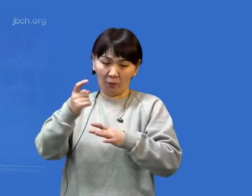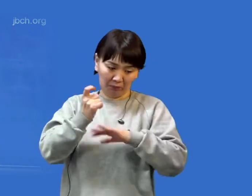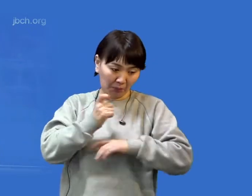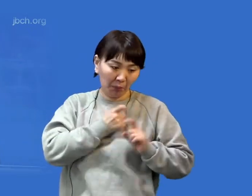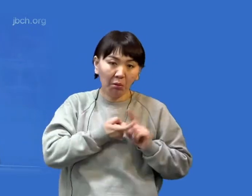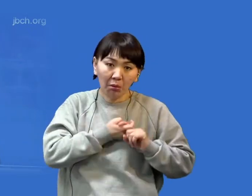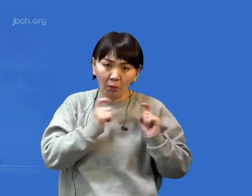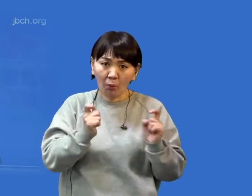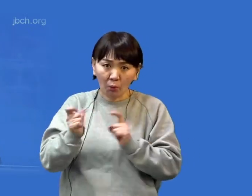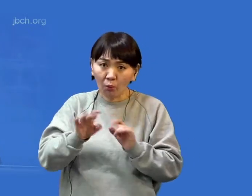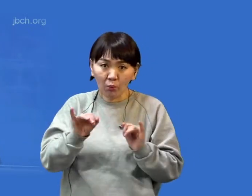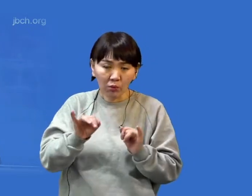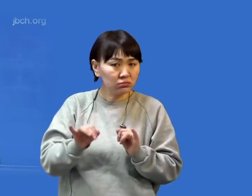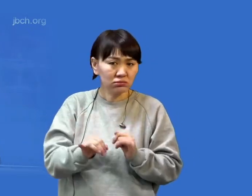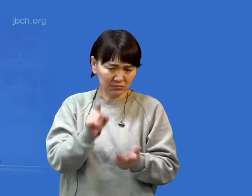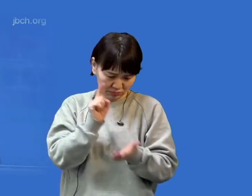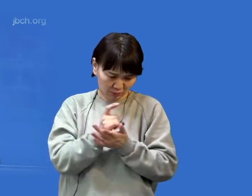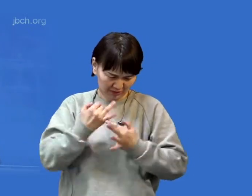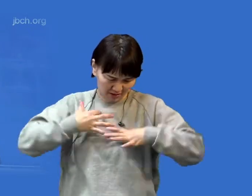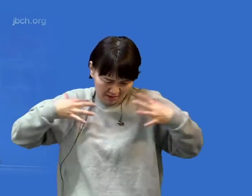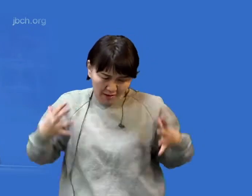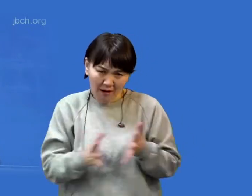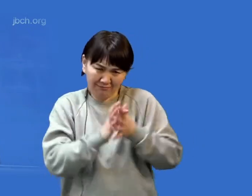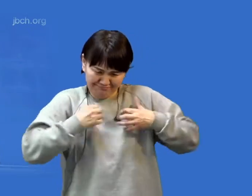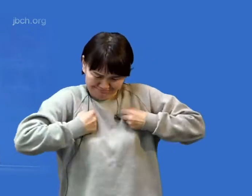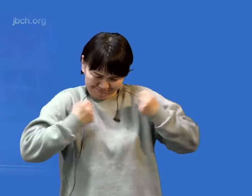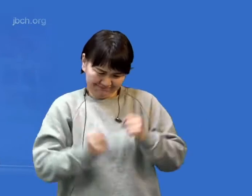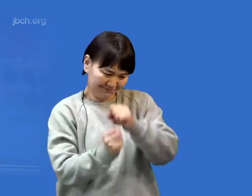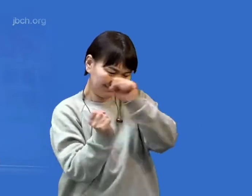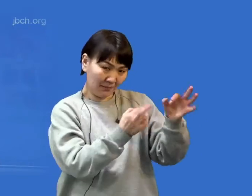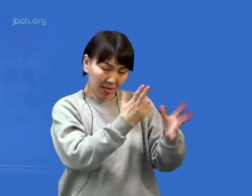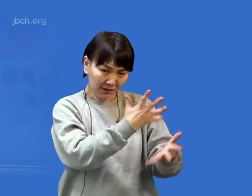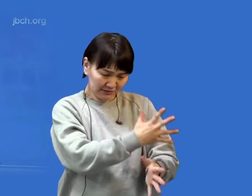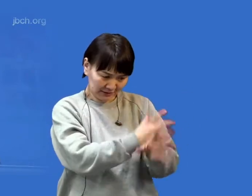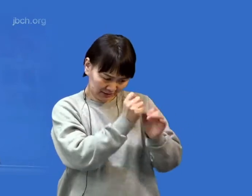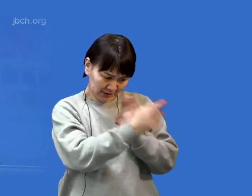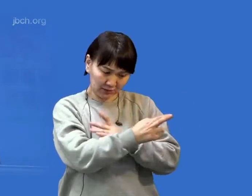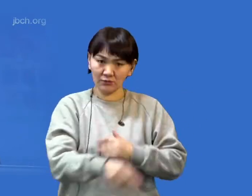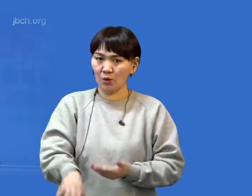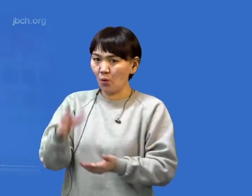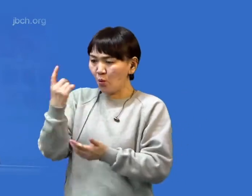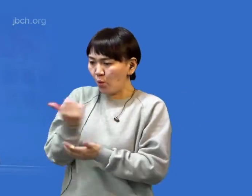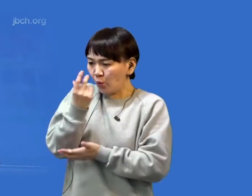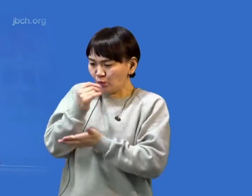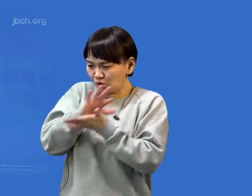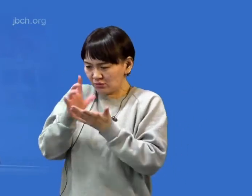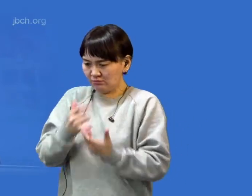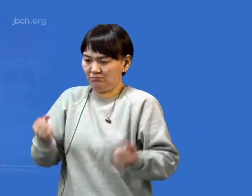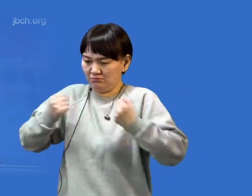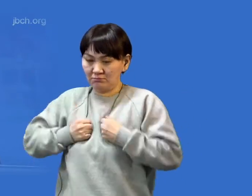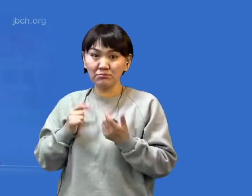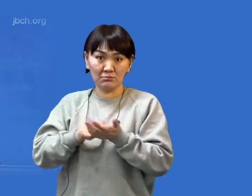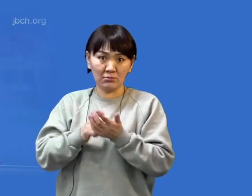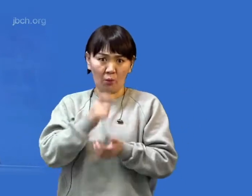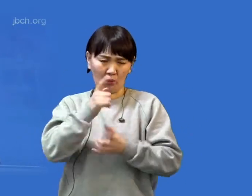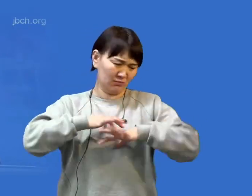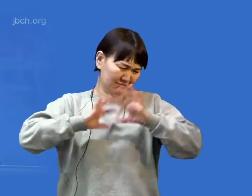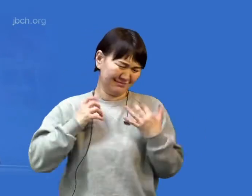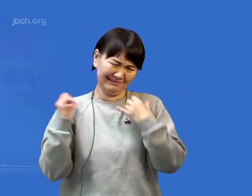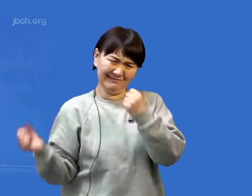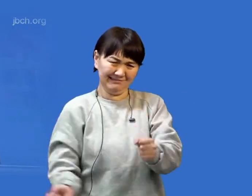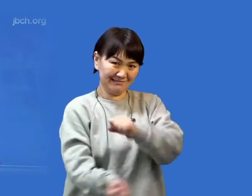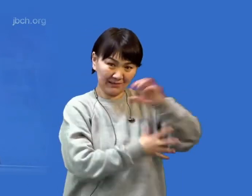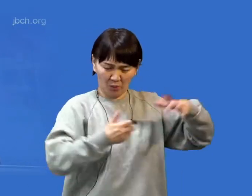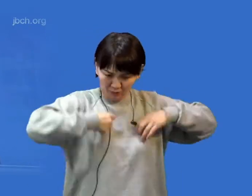Үнний ва зөвхт байдал ариун чанар дор бүтээгдсэн бурхны шин хүнийг өмсөө гэсэн. Тэгвэл тэр хуучин зүйлсүүд тайлж байгаа шин зүйлийг